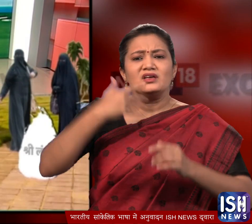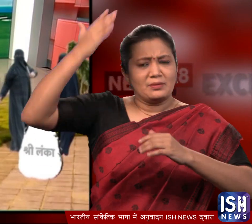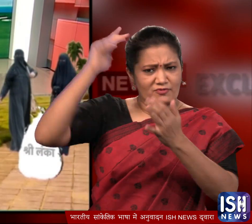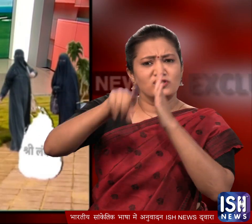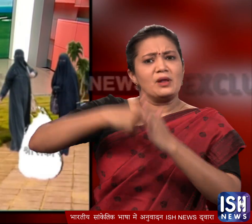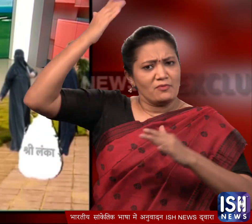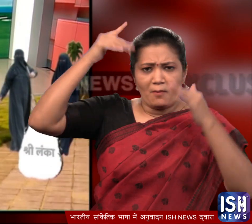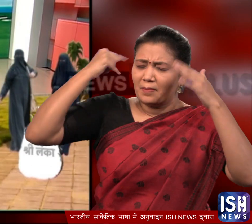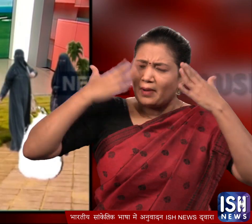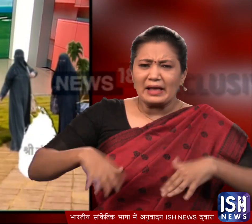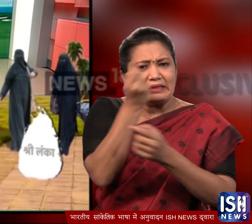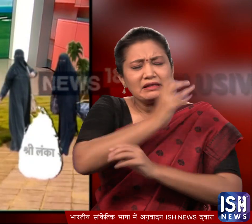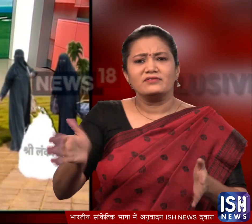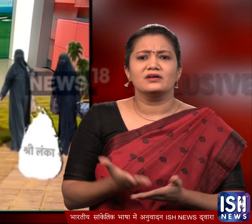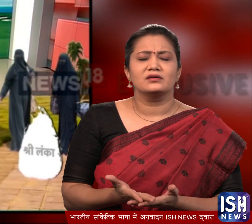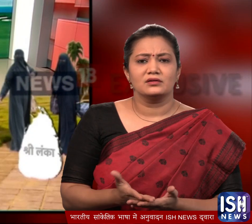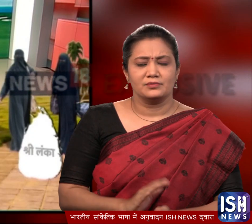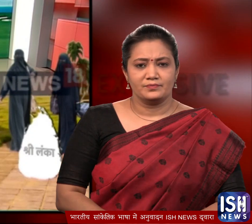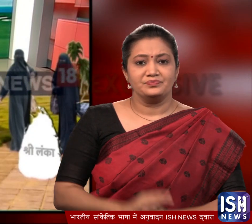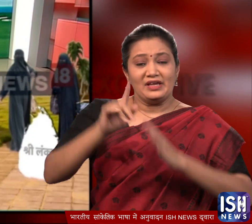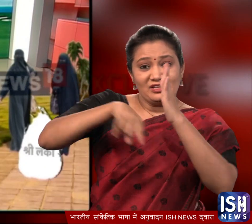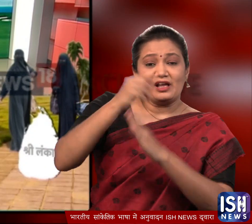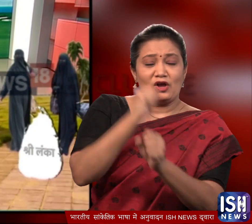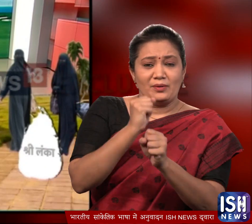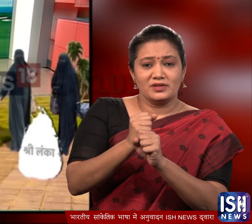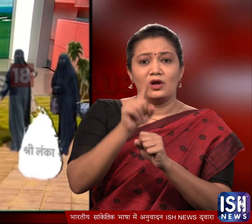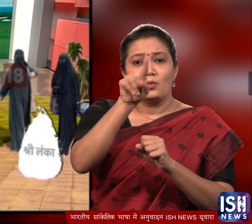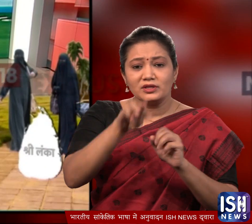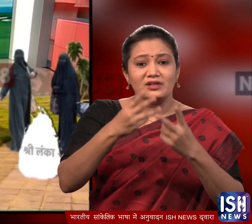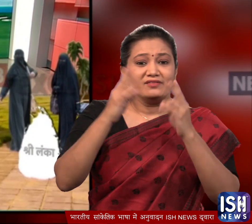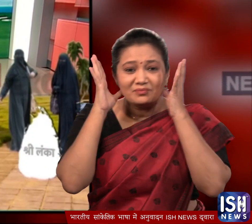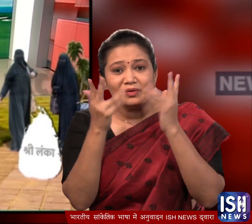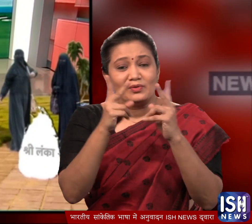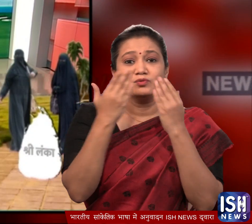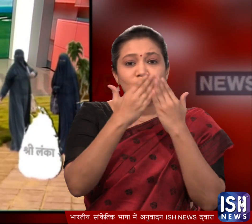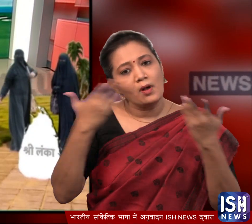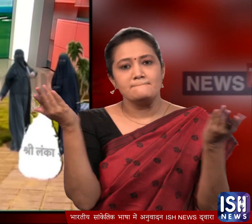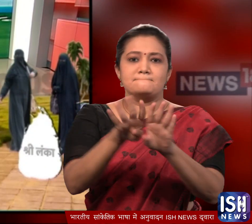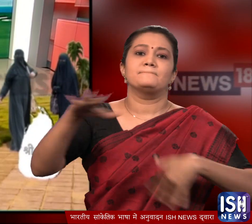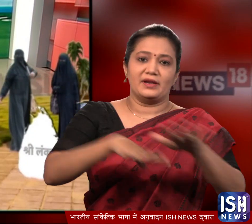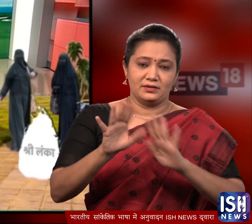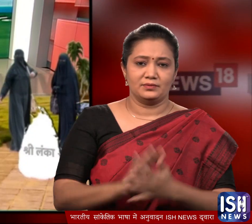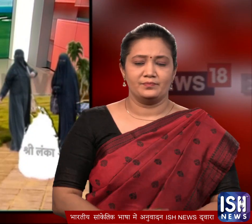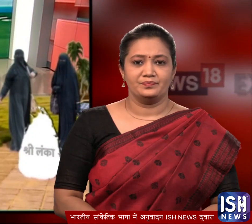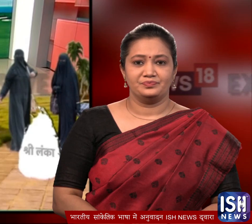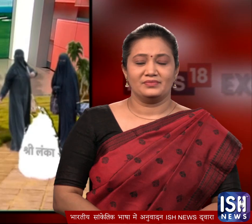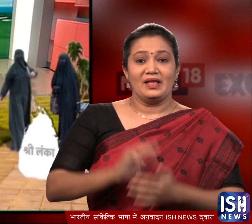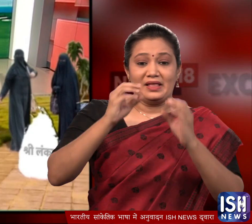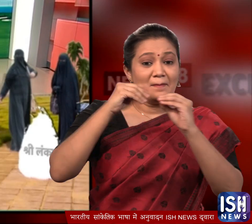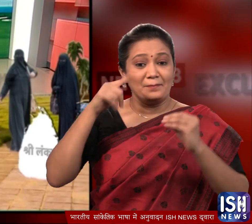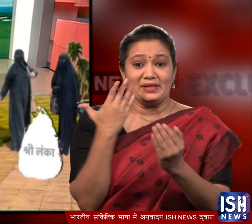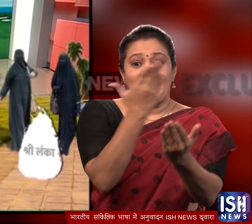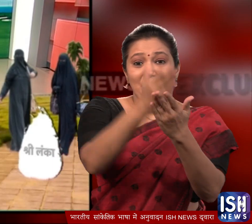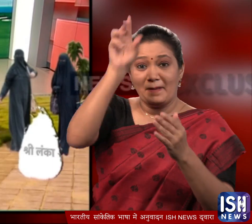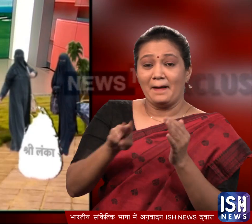का चलन श्रीलंका में कभी रहा ही नहीं है। यही नहीं, श्रीलंका की सरकार वहां 1000 मदरसों को बंद करने की भी तैयारी कर रही है।